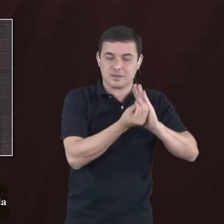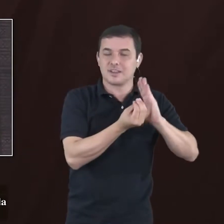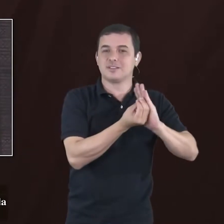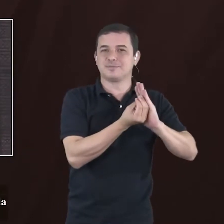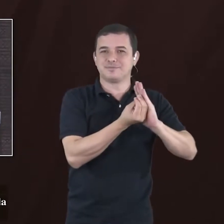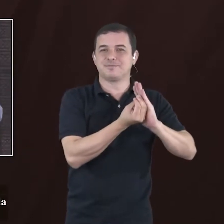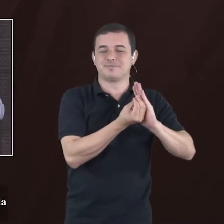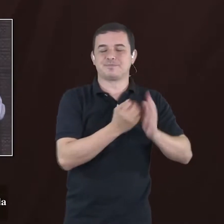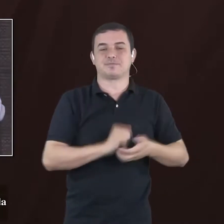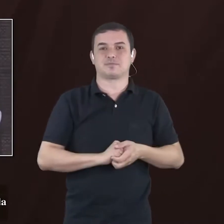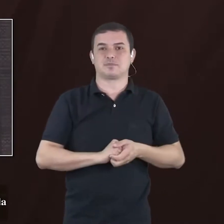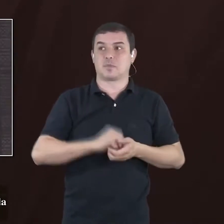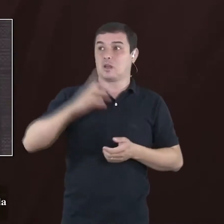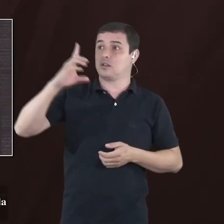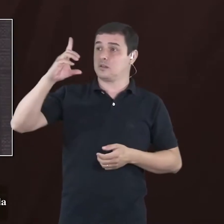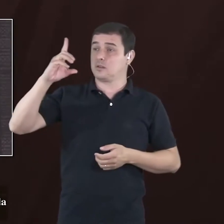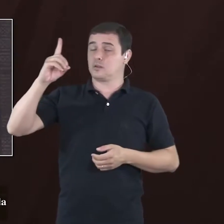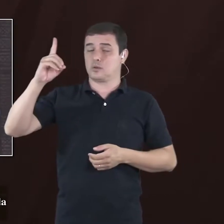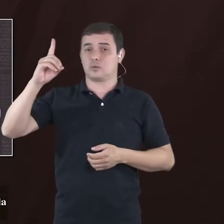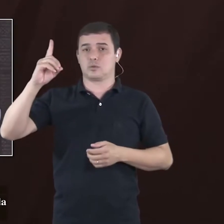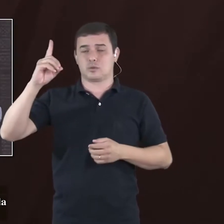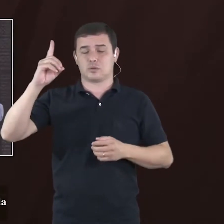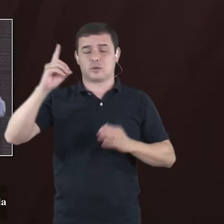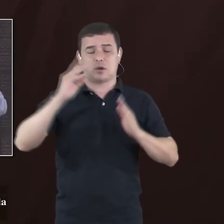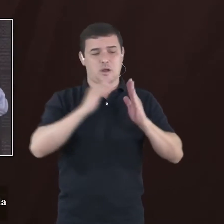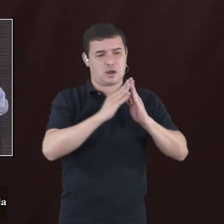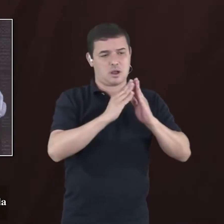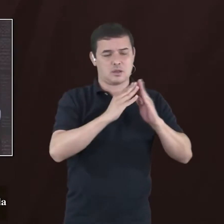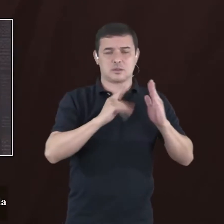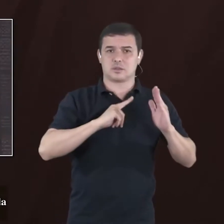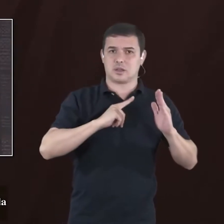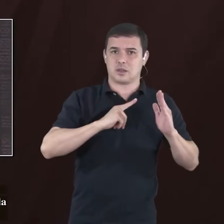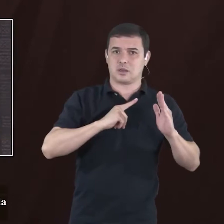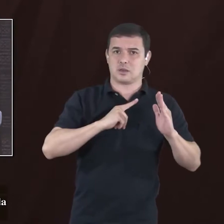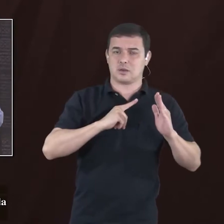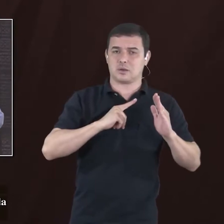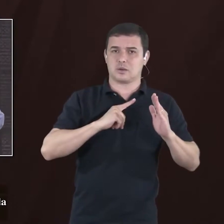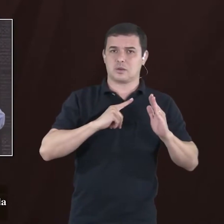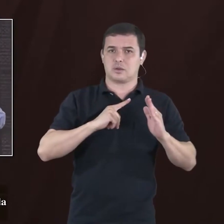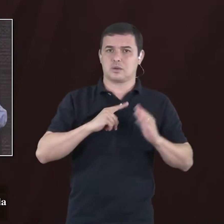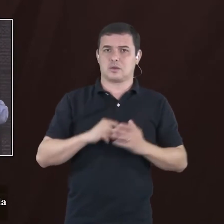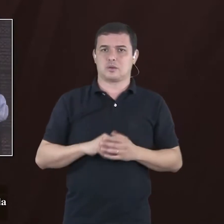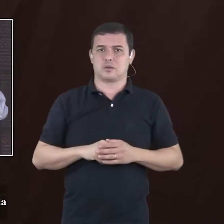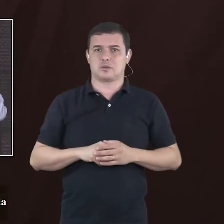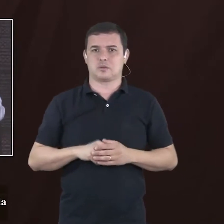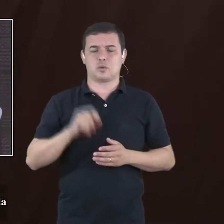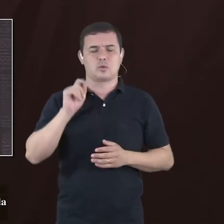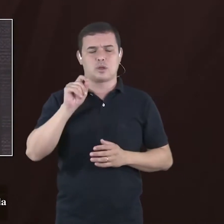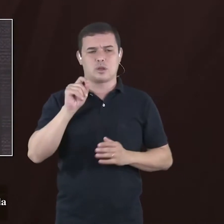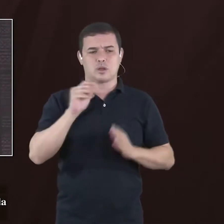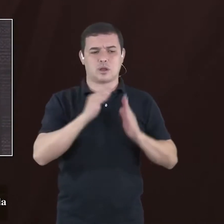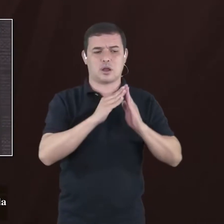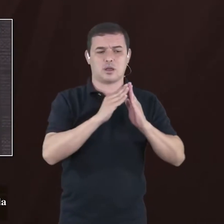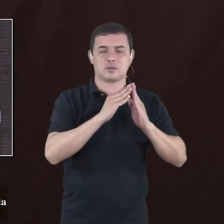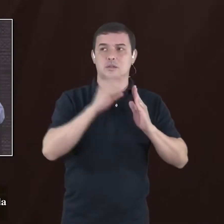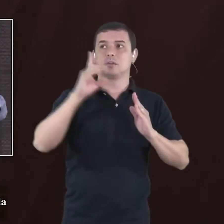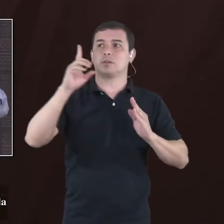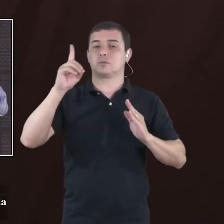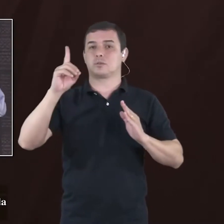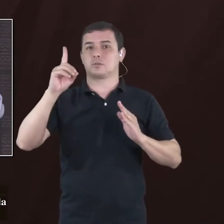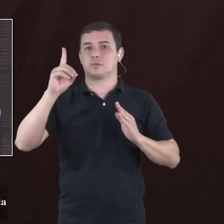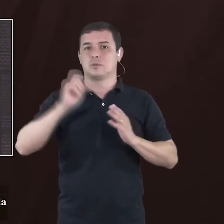Deus. Deus tem uma casa, Deus tem gestão, Ele está gerenciando, Ele